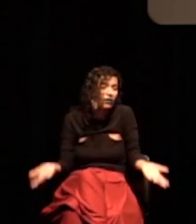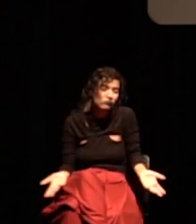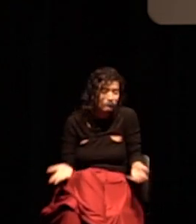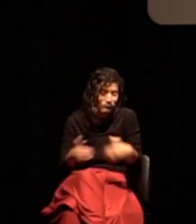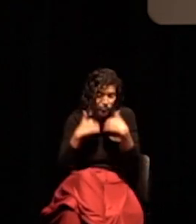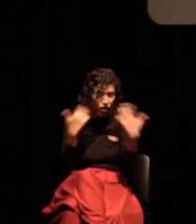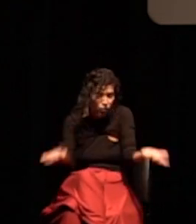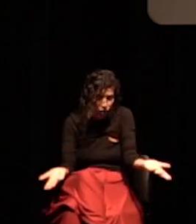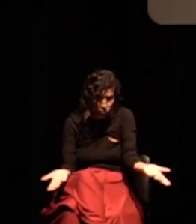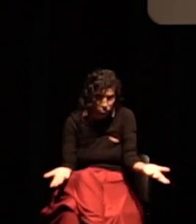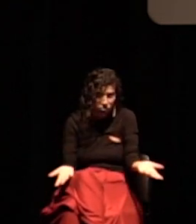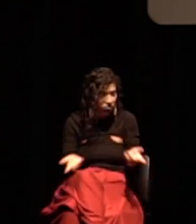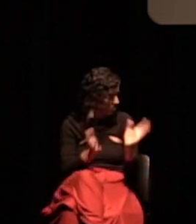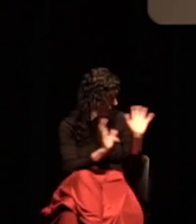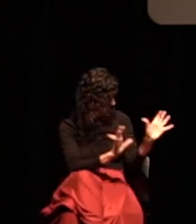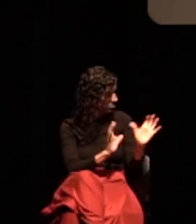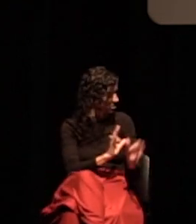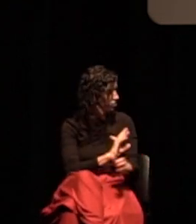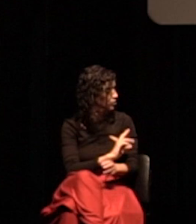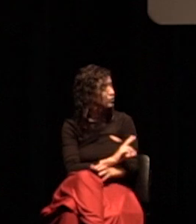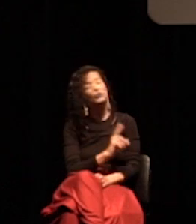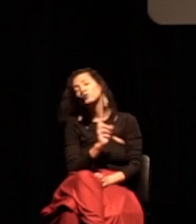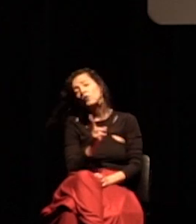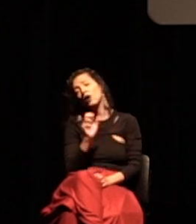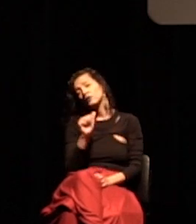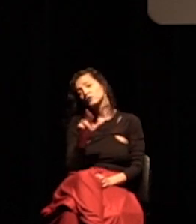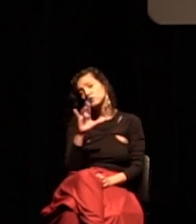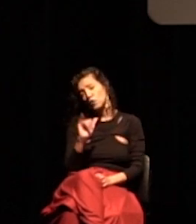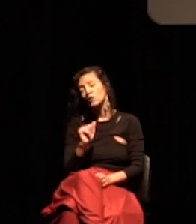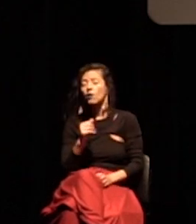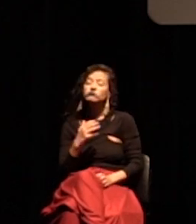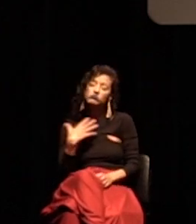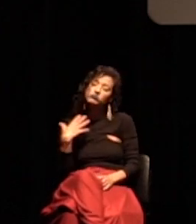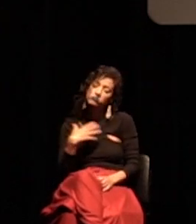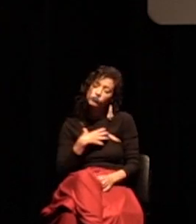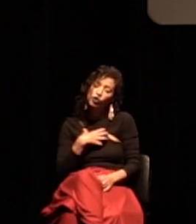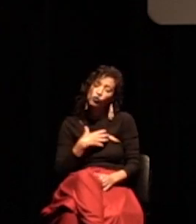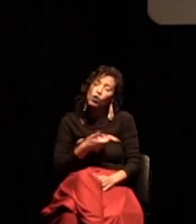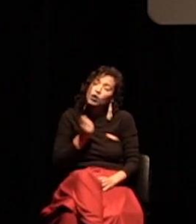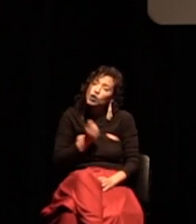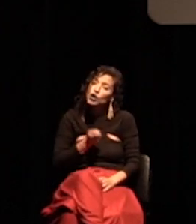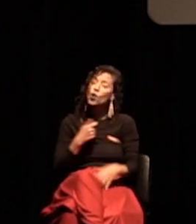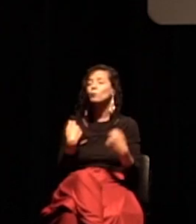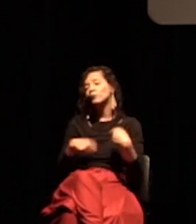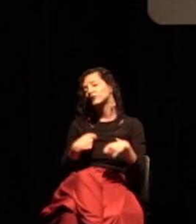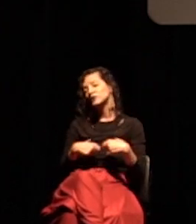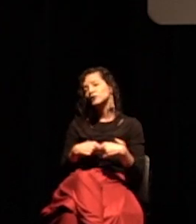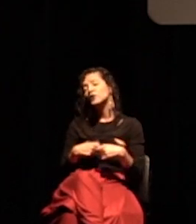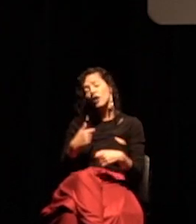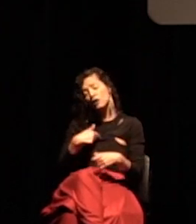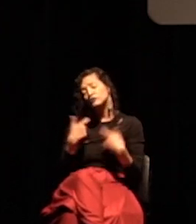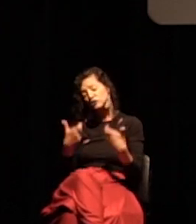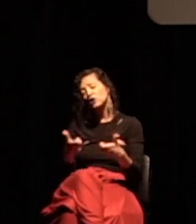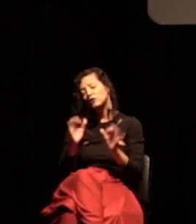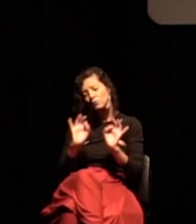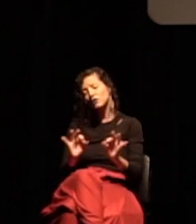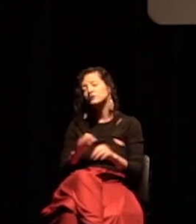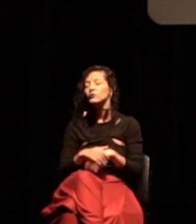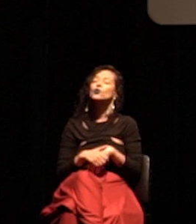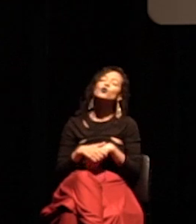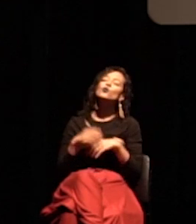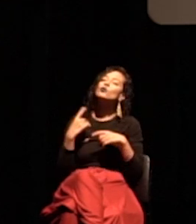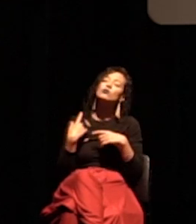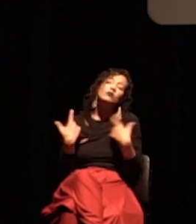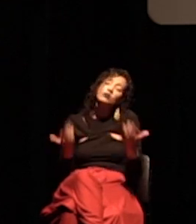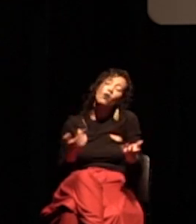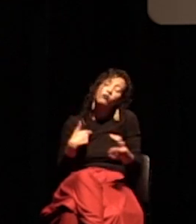não ser assim, né, Sônia? Tem que ter o rigor, tem que ter o cálculo, eu sou chata mesmo, porque e